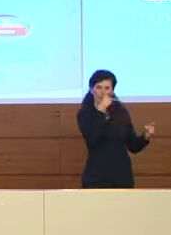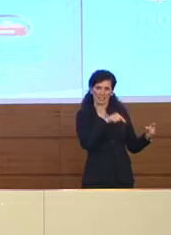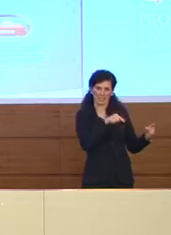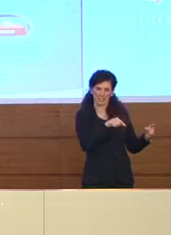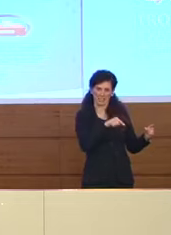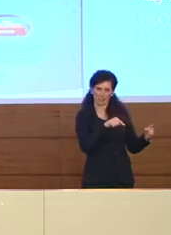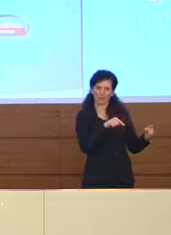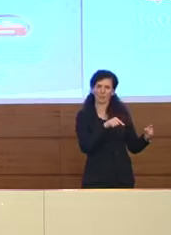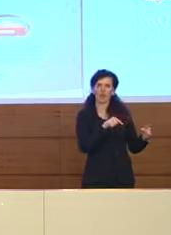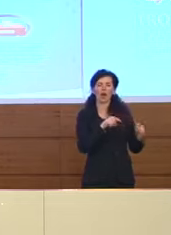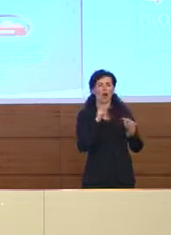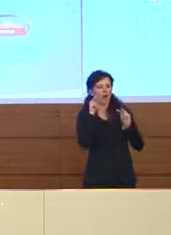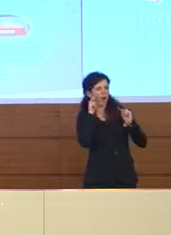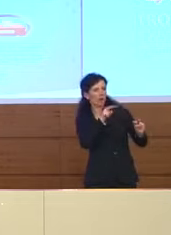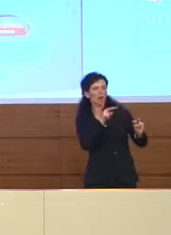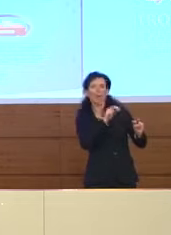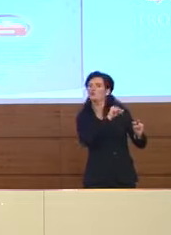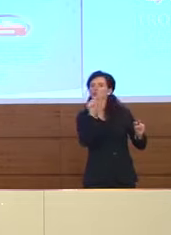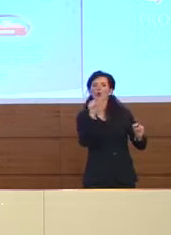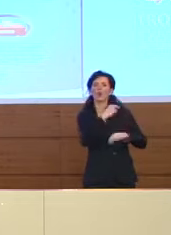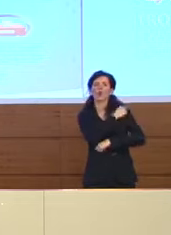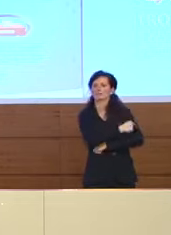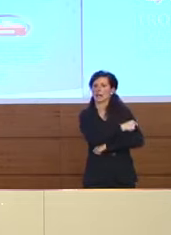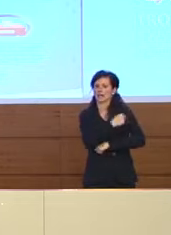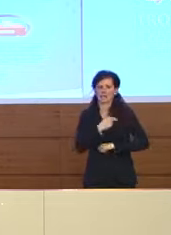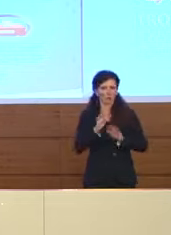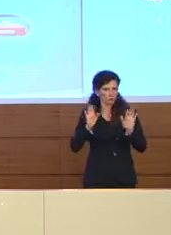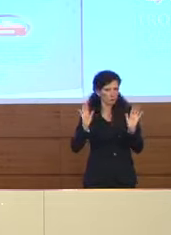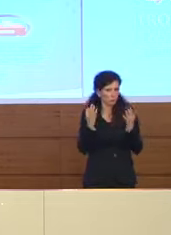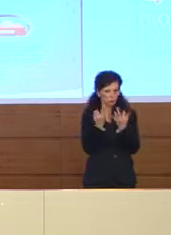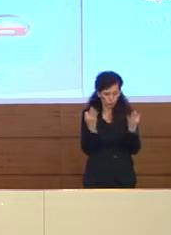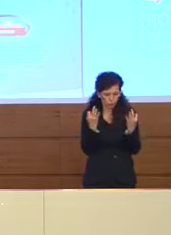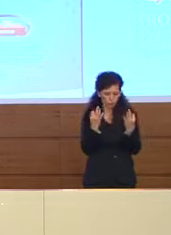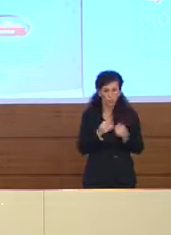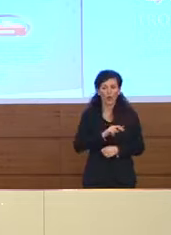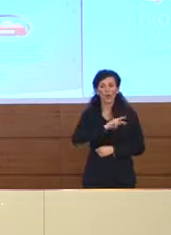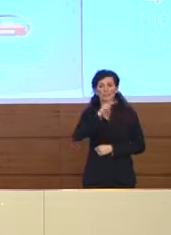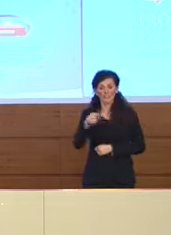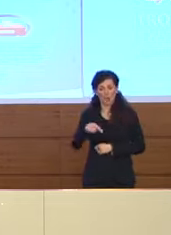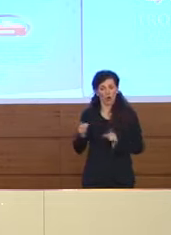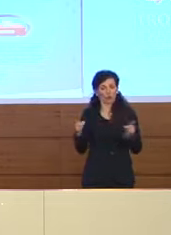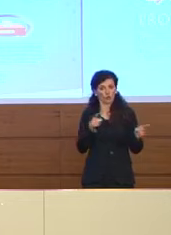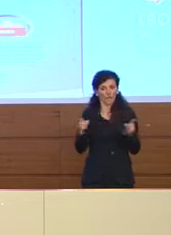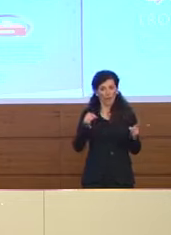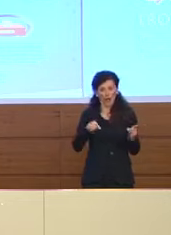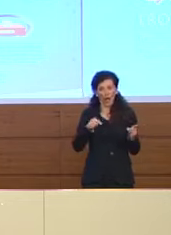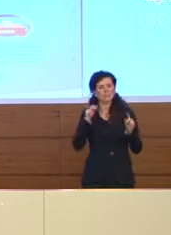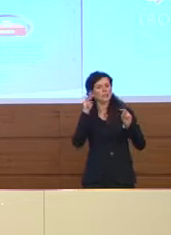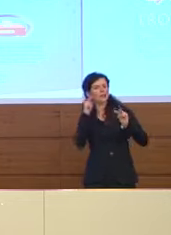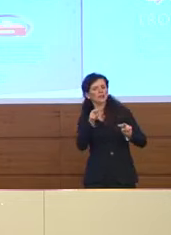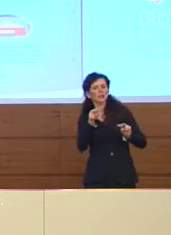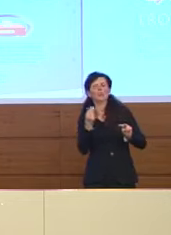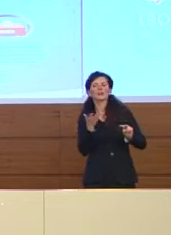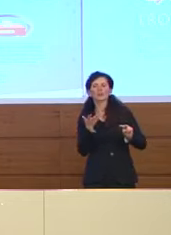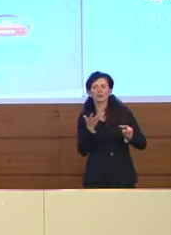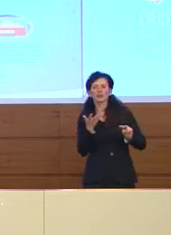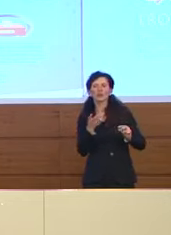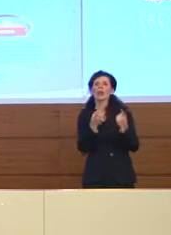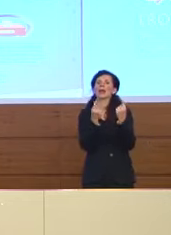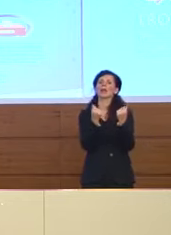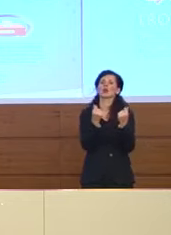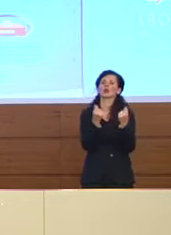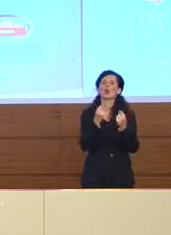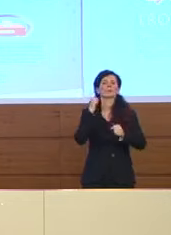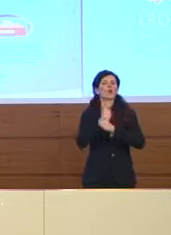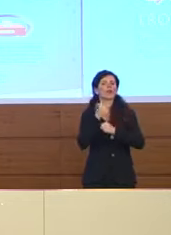soltanto all'aspetto sanitario sacrosanto mentre in questa seconda fase si stia pensando soltanto all'aspetto diciamo economico